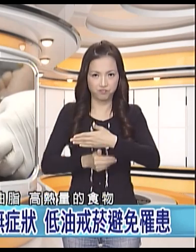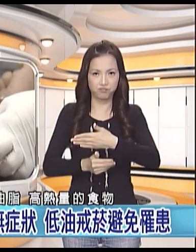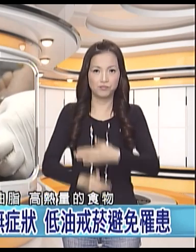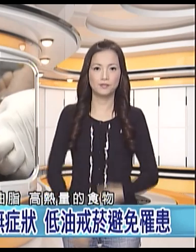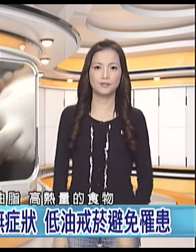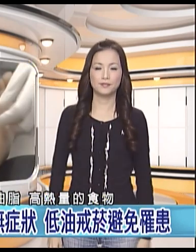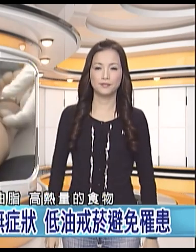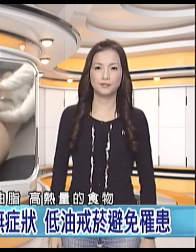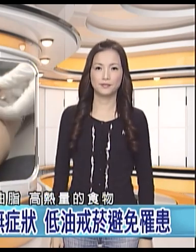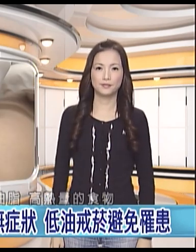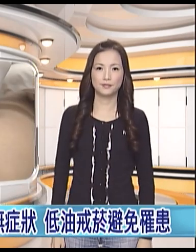量的食物。